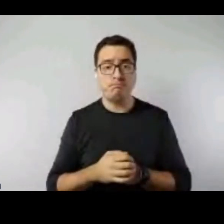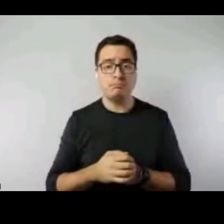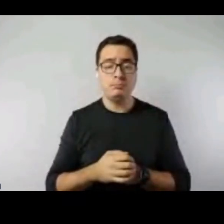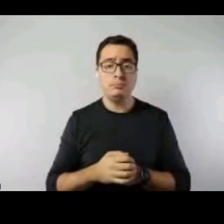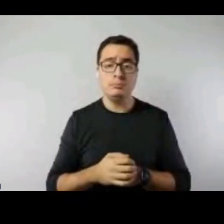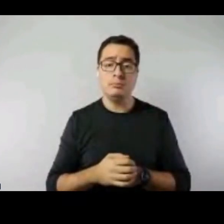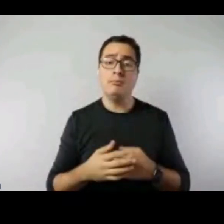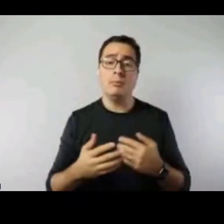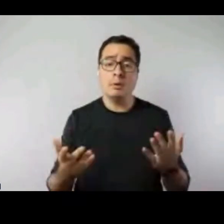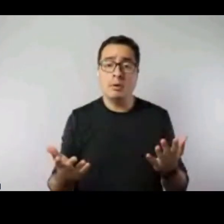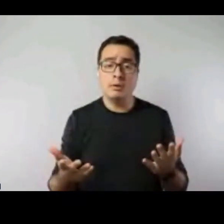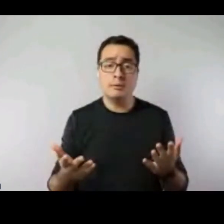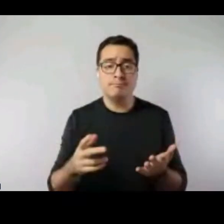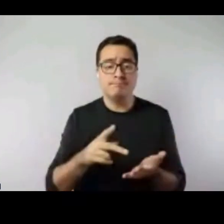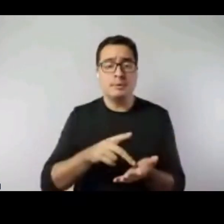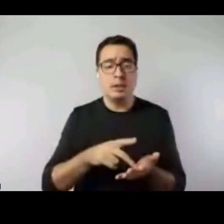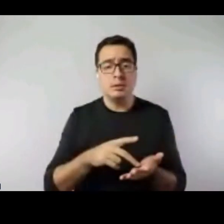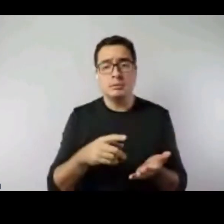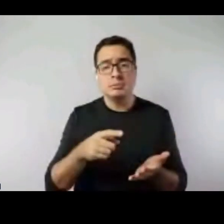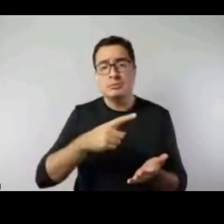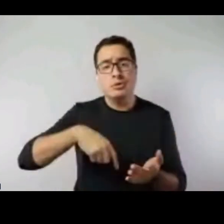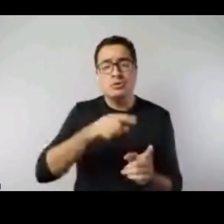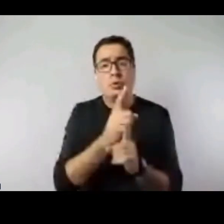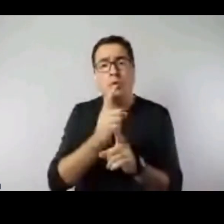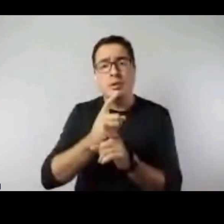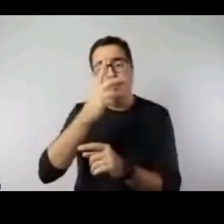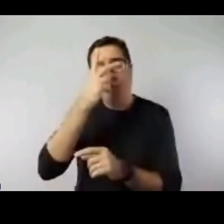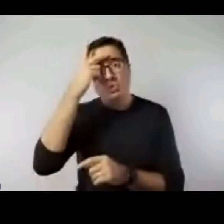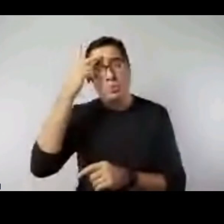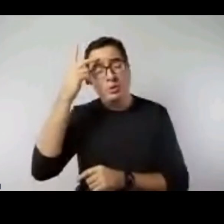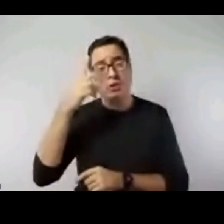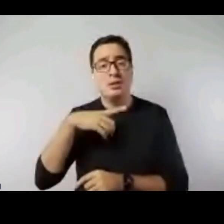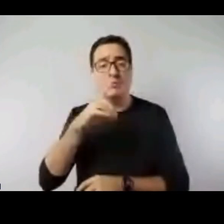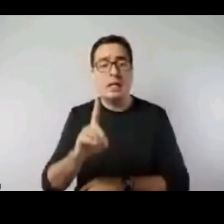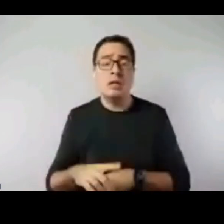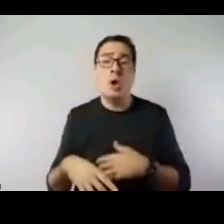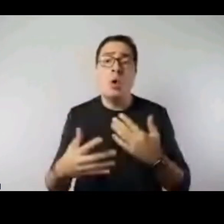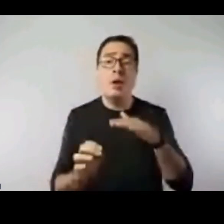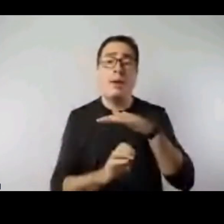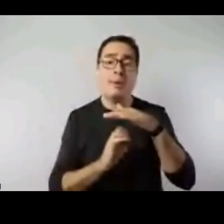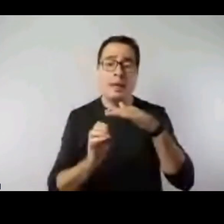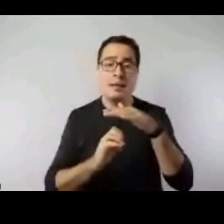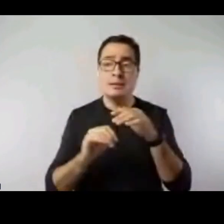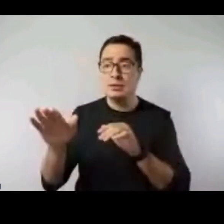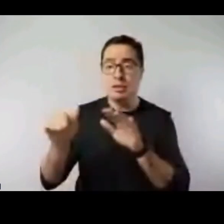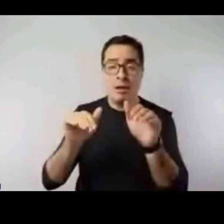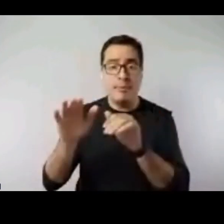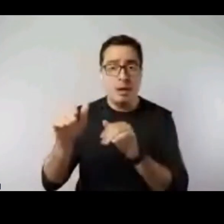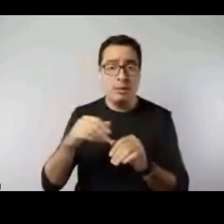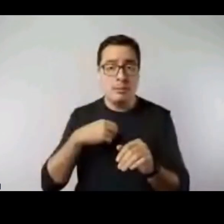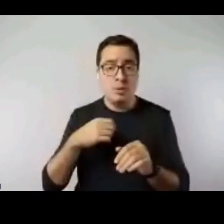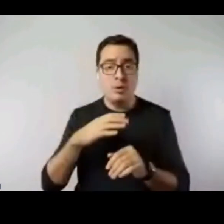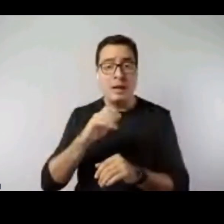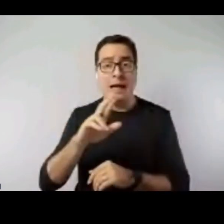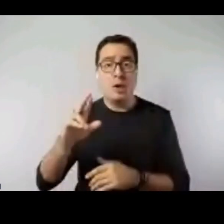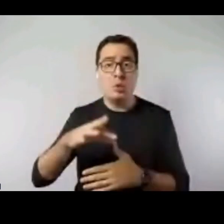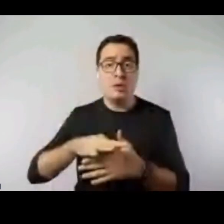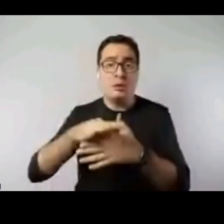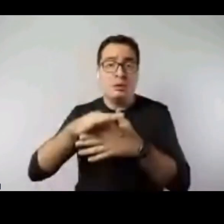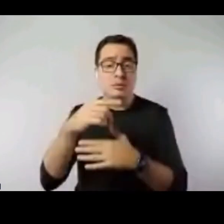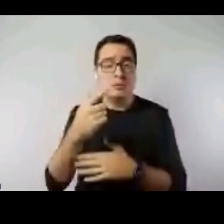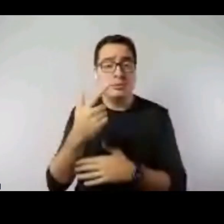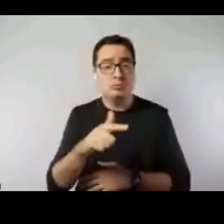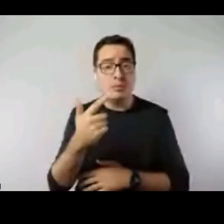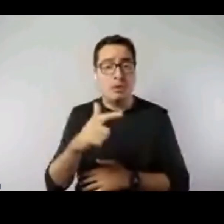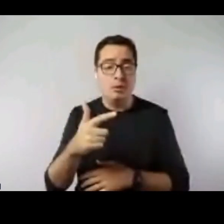ela, na verdade, sim, a gente não encontra pessoas com deficiência ou empresas contratando para cargos de liderança. Né?